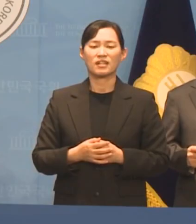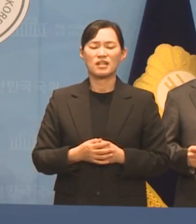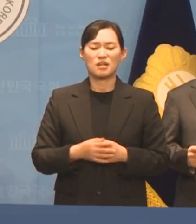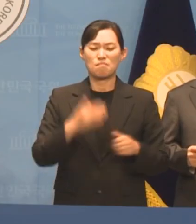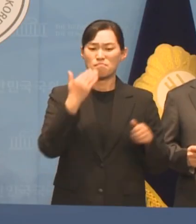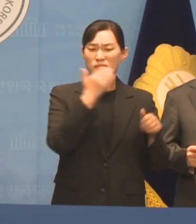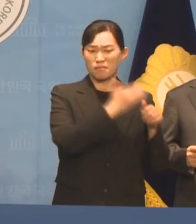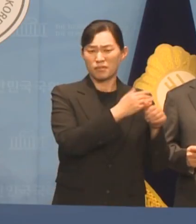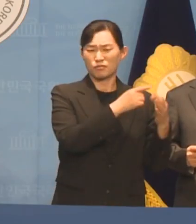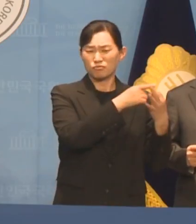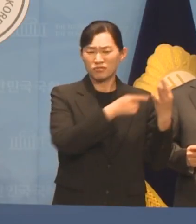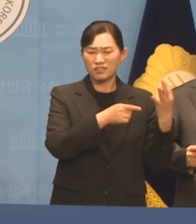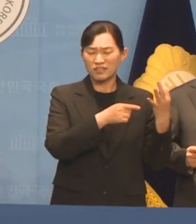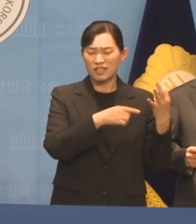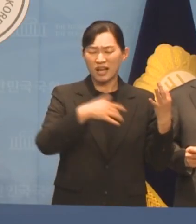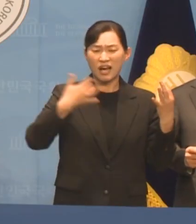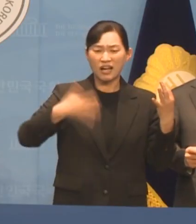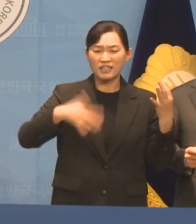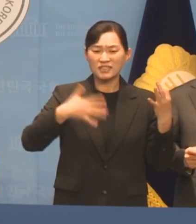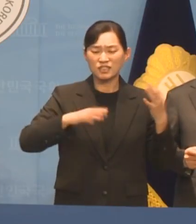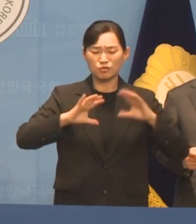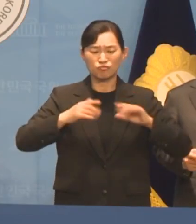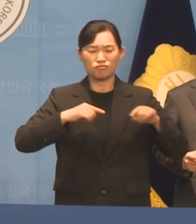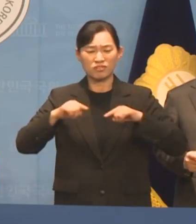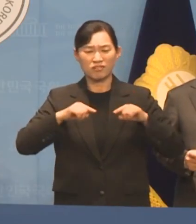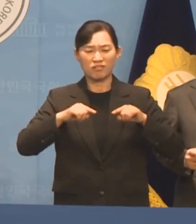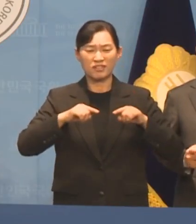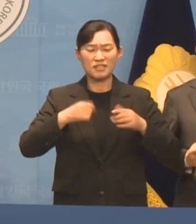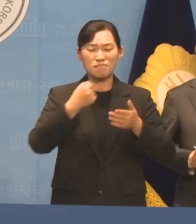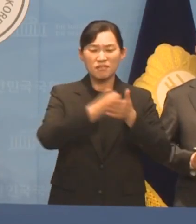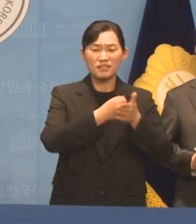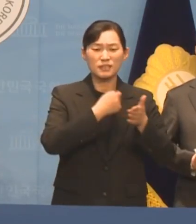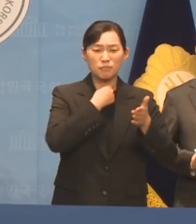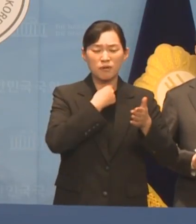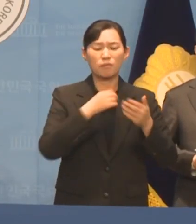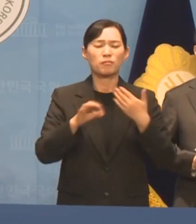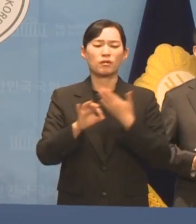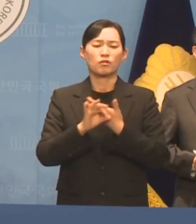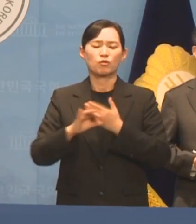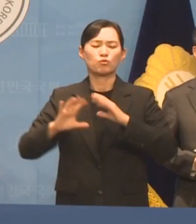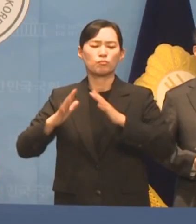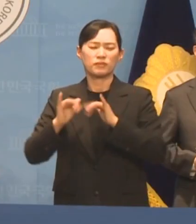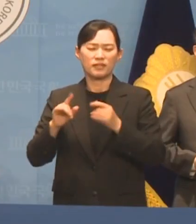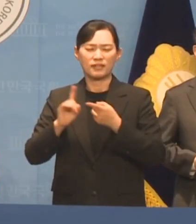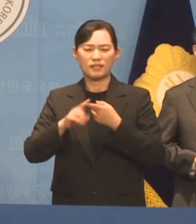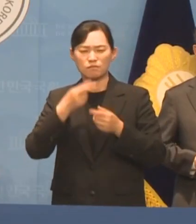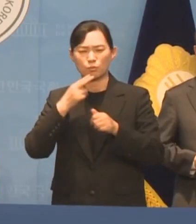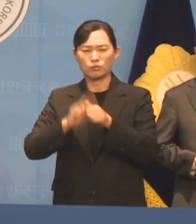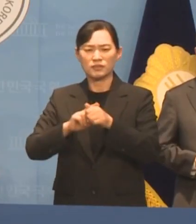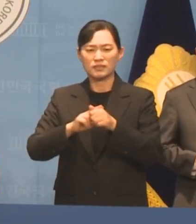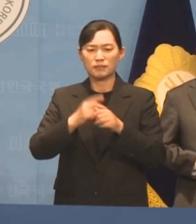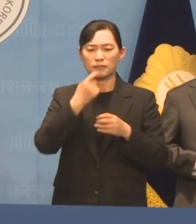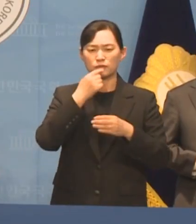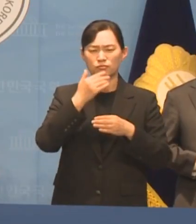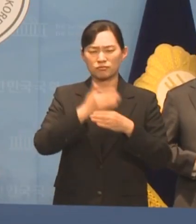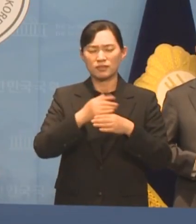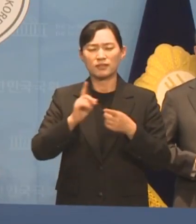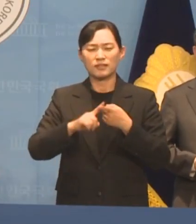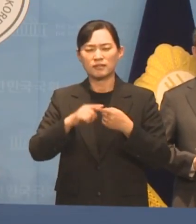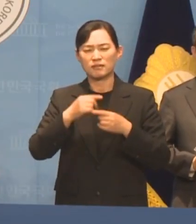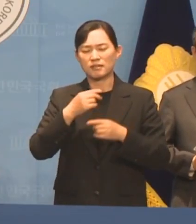파면당한 윤석열이 여전히 국정을 좌지우지하려 한다면 그것은 국민에 대한 명백한 도전이자 민주주의에 대한